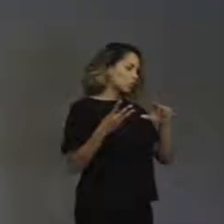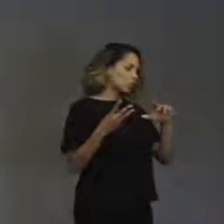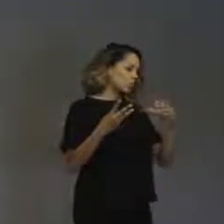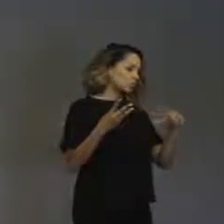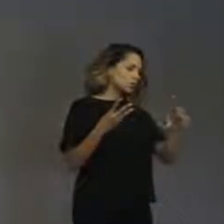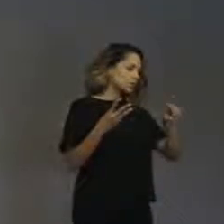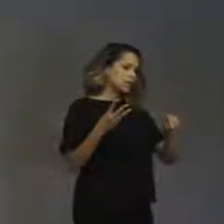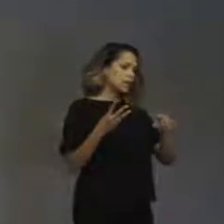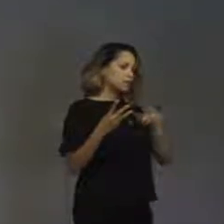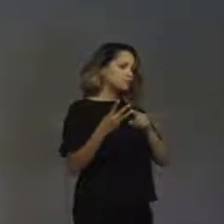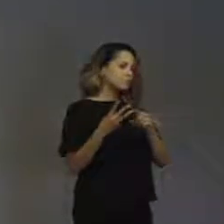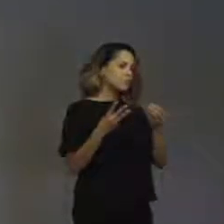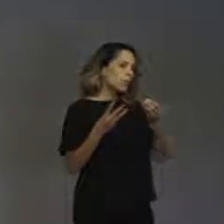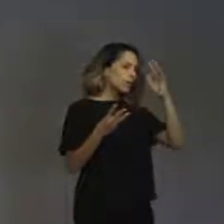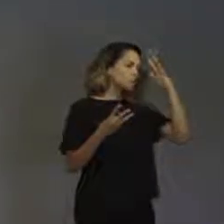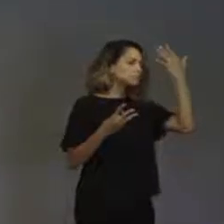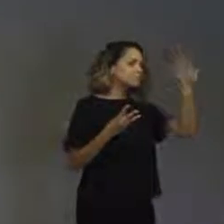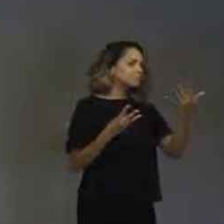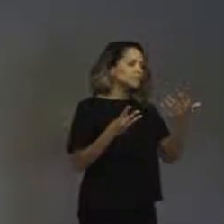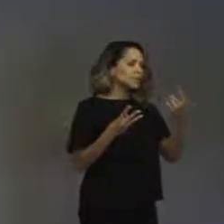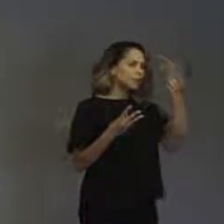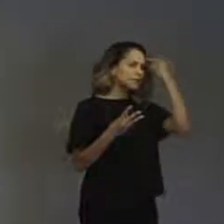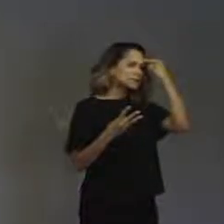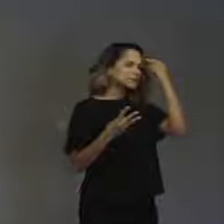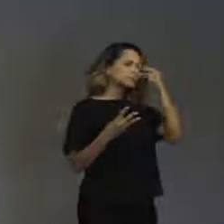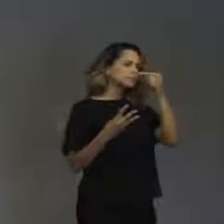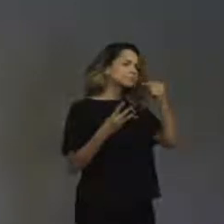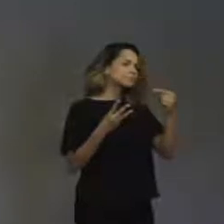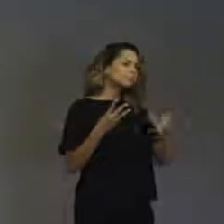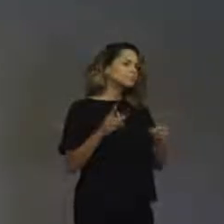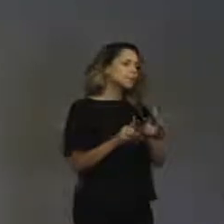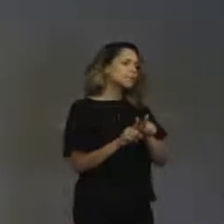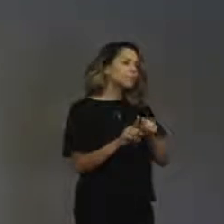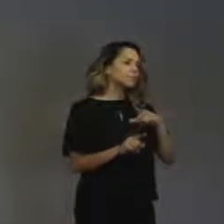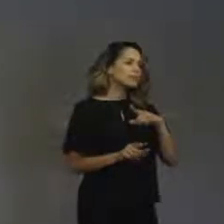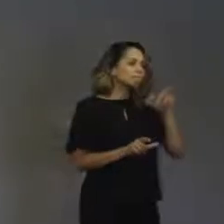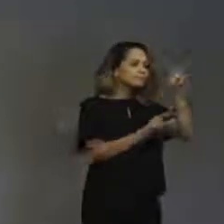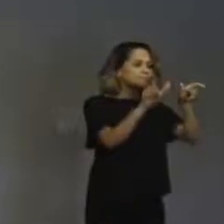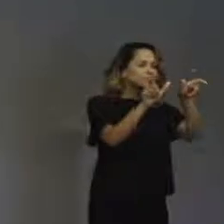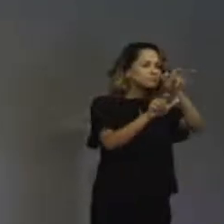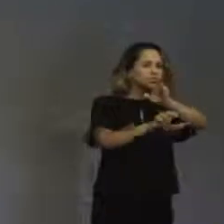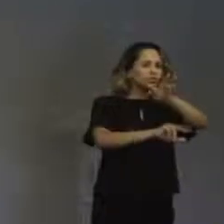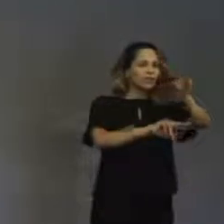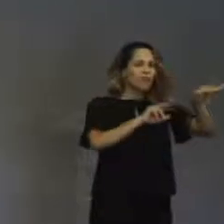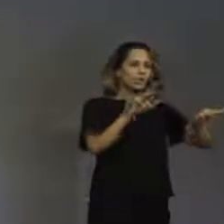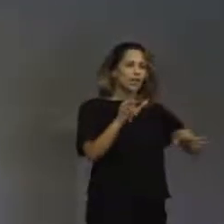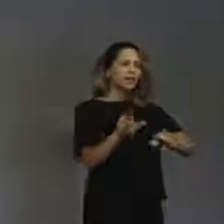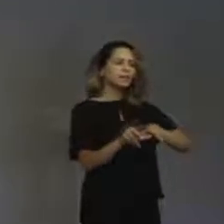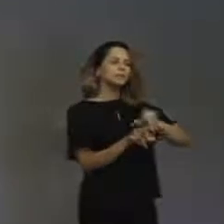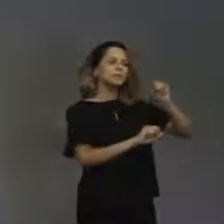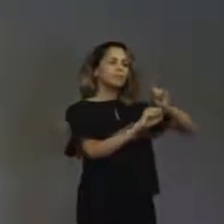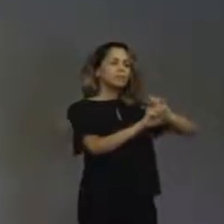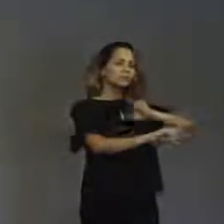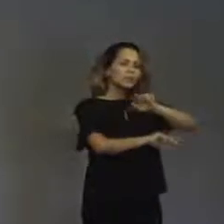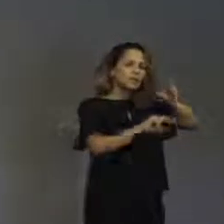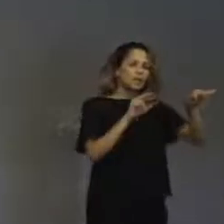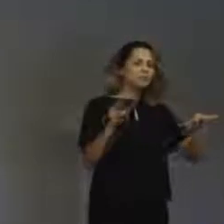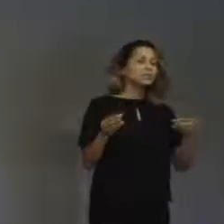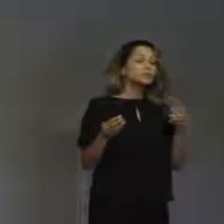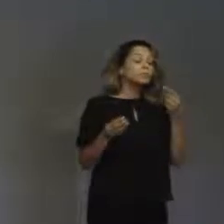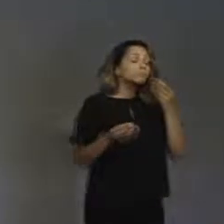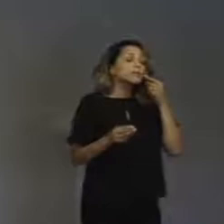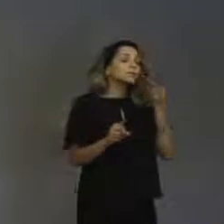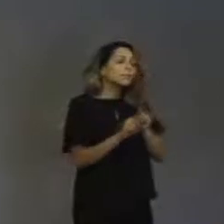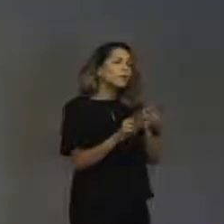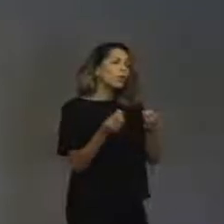de como diferentes atores sentem a cidade, e não sei se a gente pensa de como o governo sente a cidade. Né? Quem